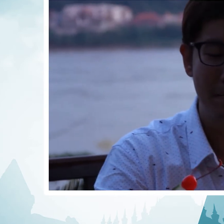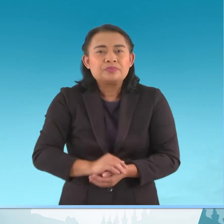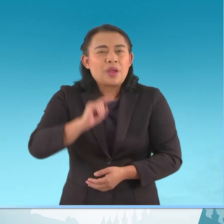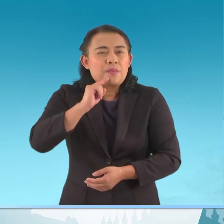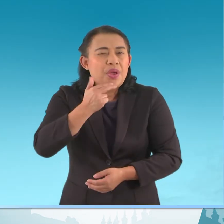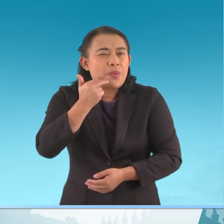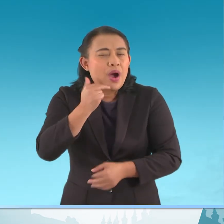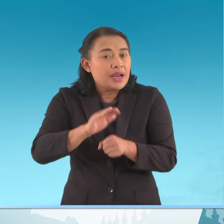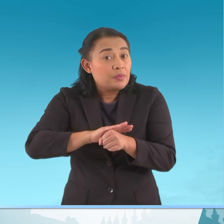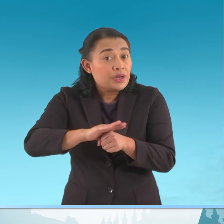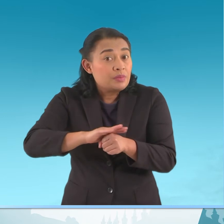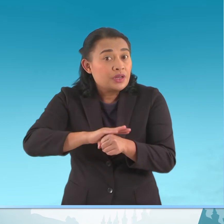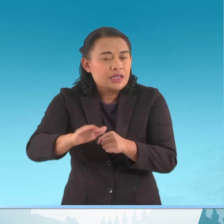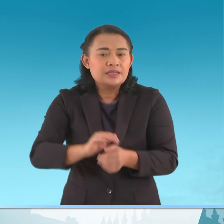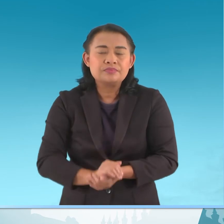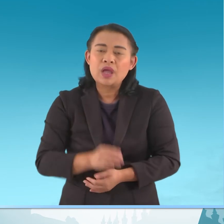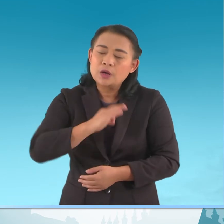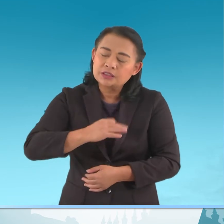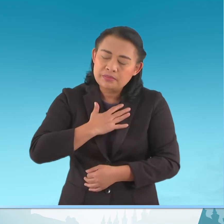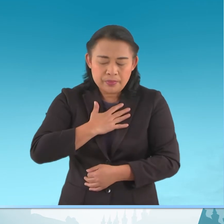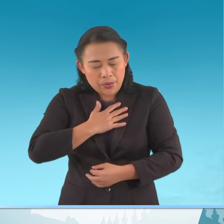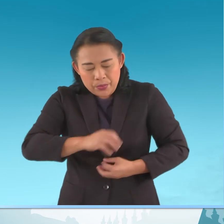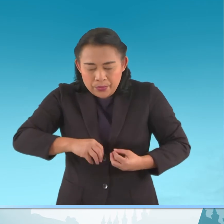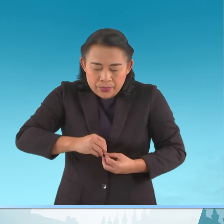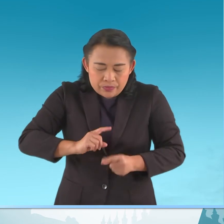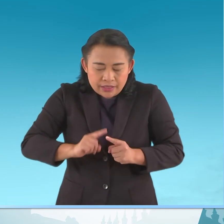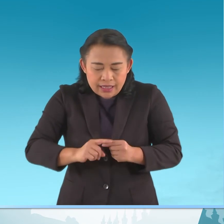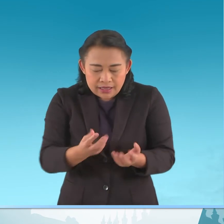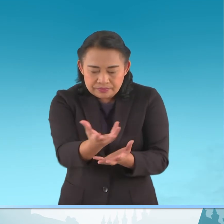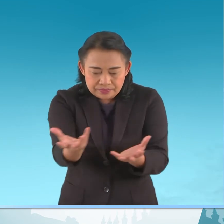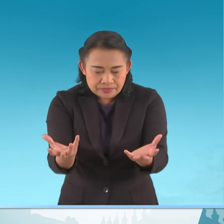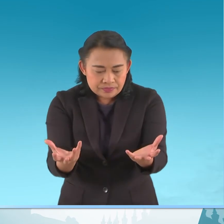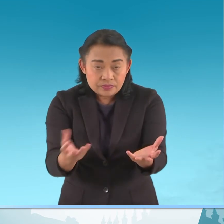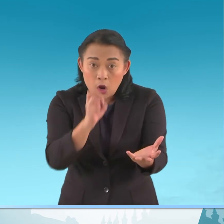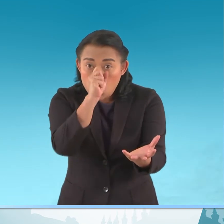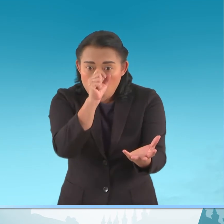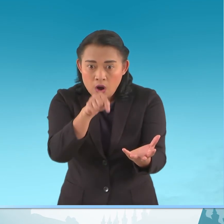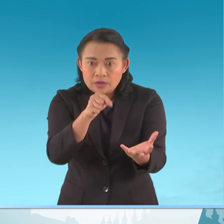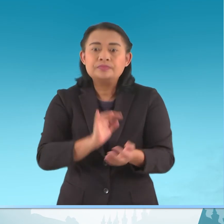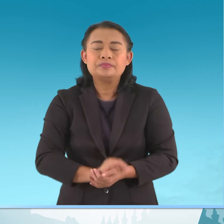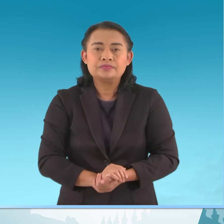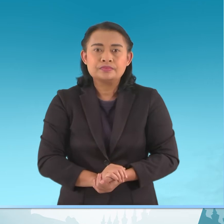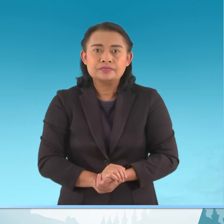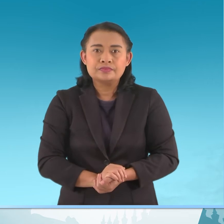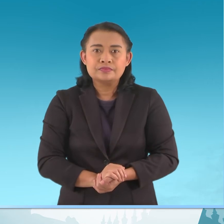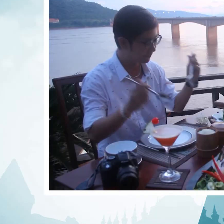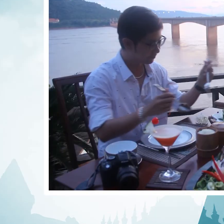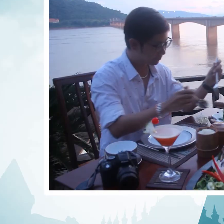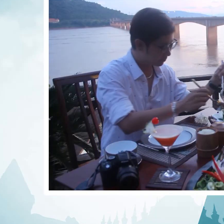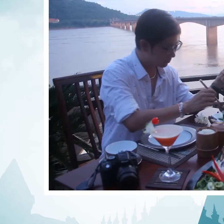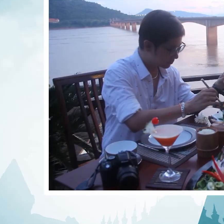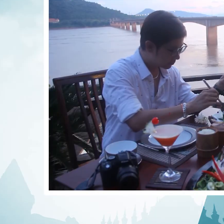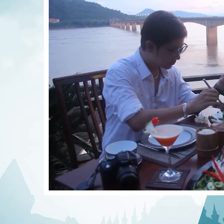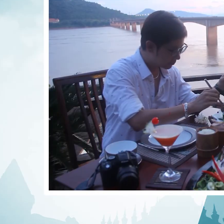เปรี้ยวหวานกลมกล่อมกำลังดีนะครับพอให้กระตุ้นเรียกน้ำย่อยได้นะฮะผมขอลองเมนูล่างนี้ก่อนเลยนะครับ